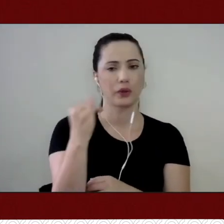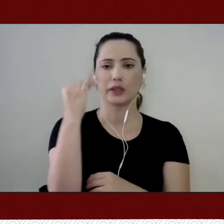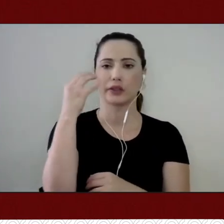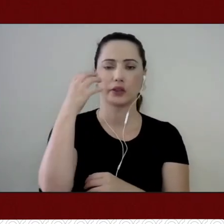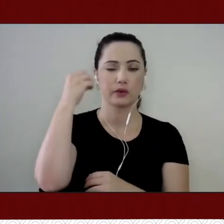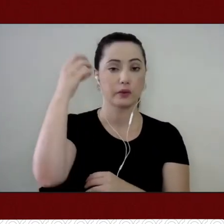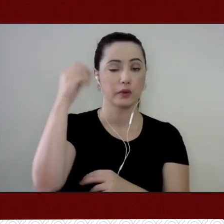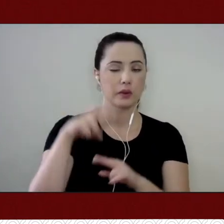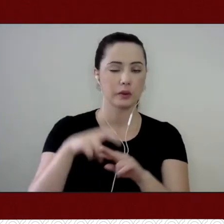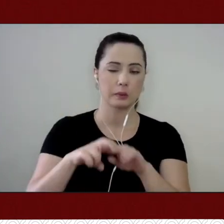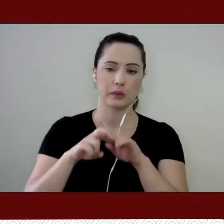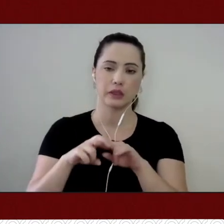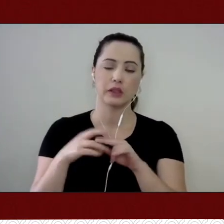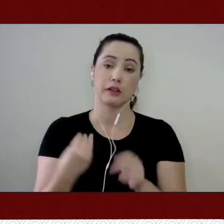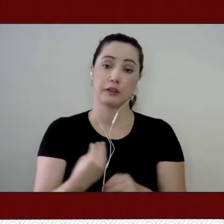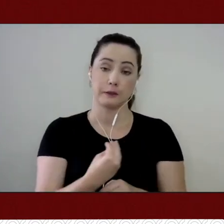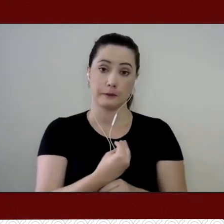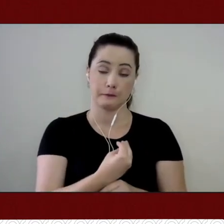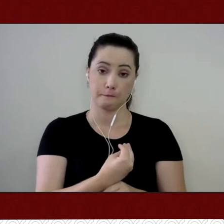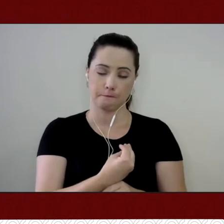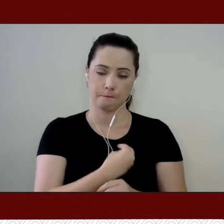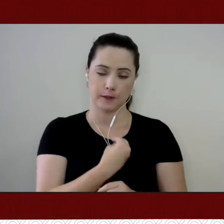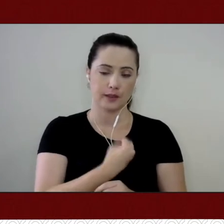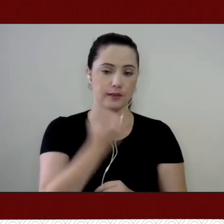brasileira. O que é um pouco também,